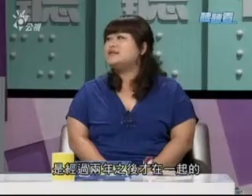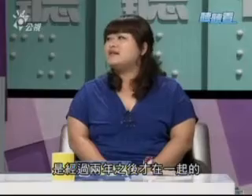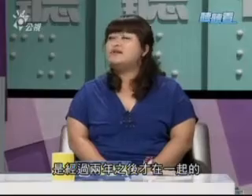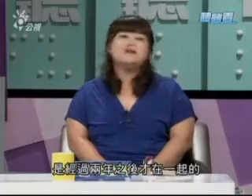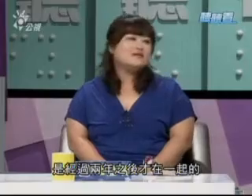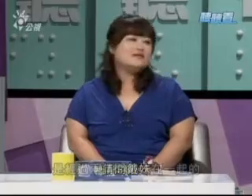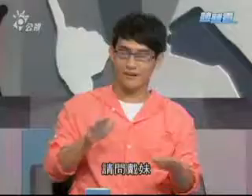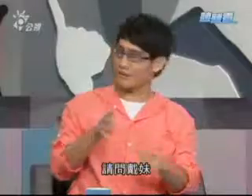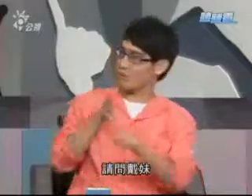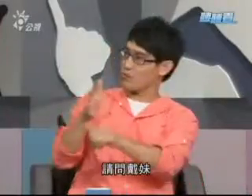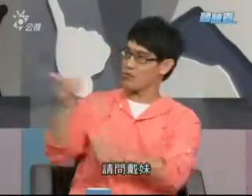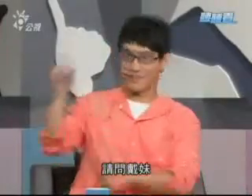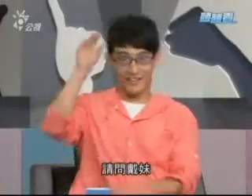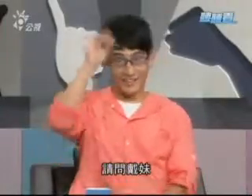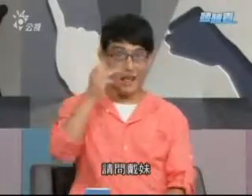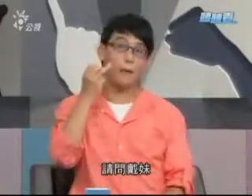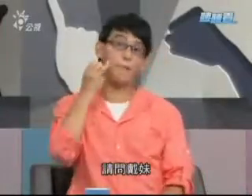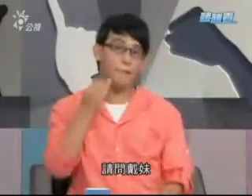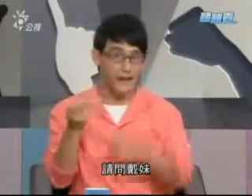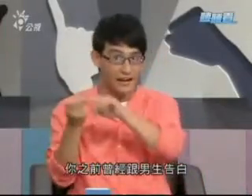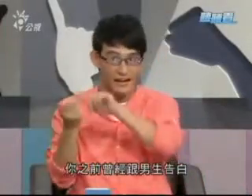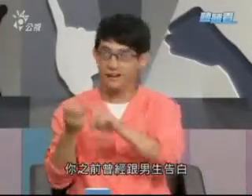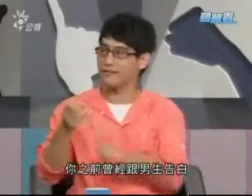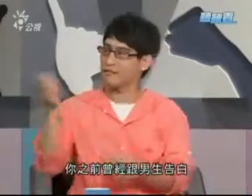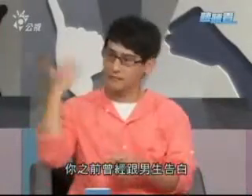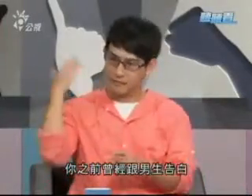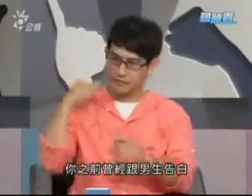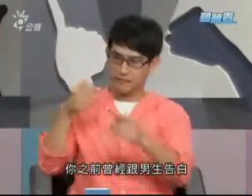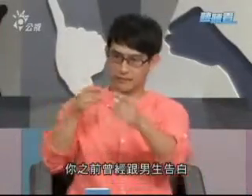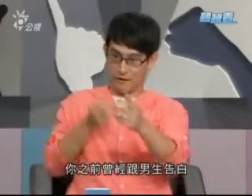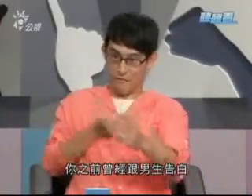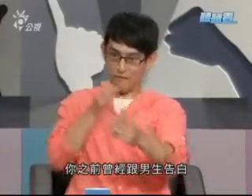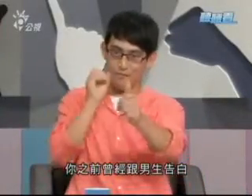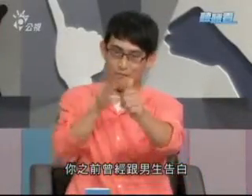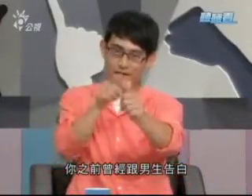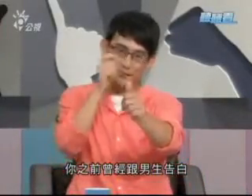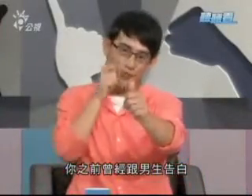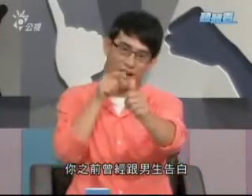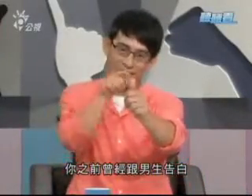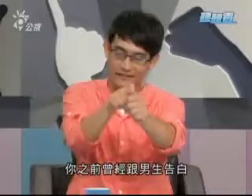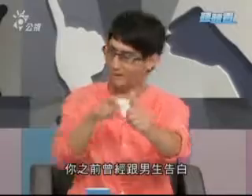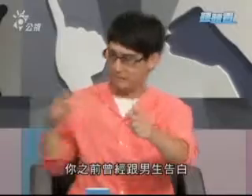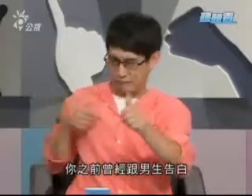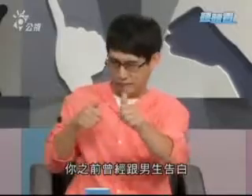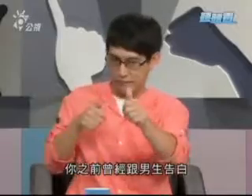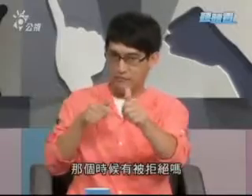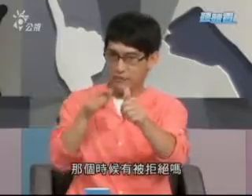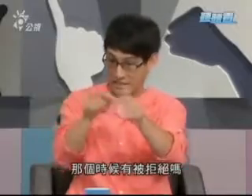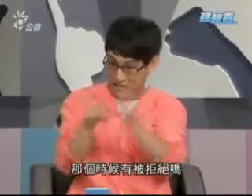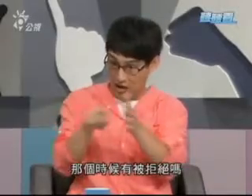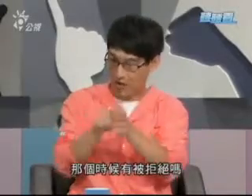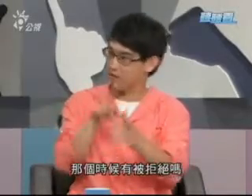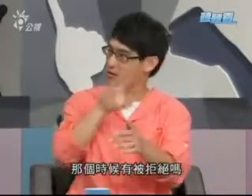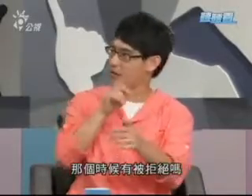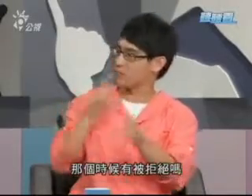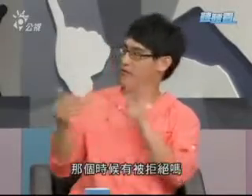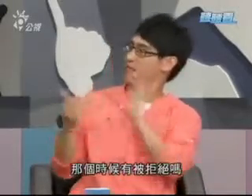的。 请问戴妹啊，你之前曾经跟男生告白，那个时候有被拒绝